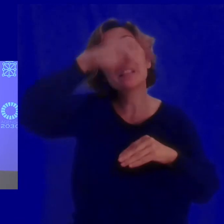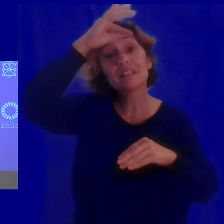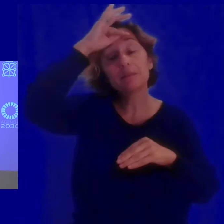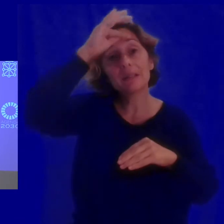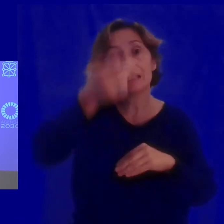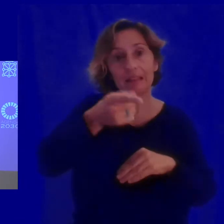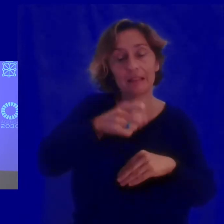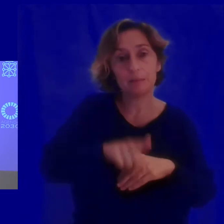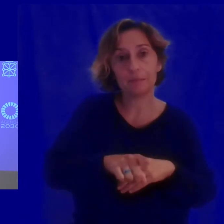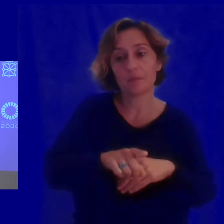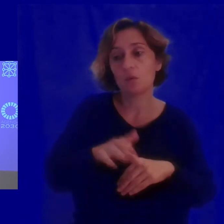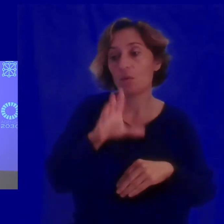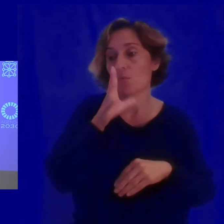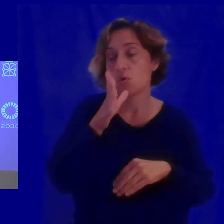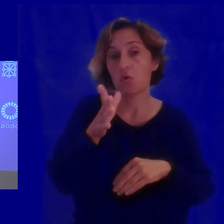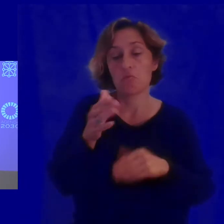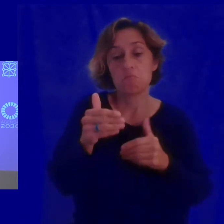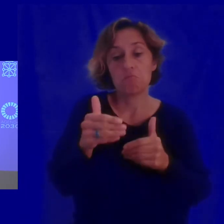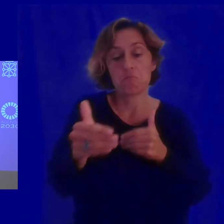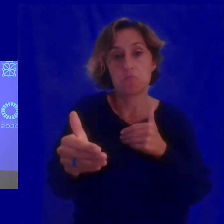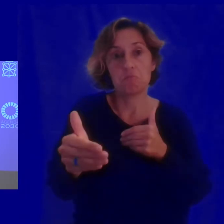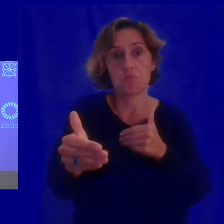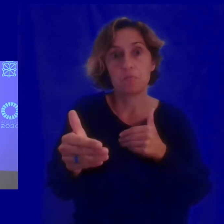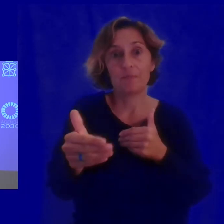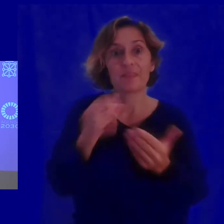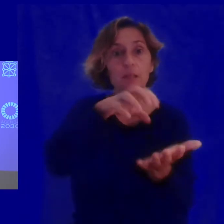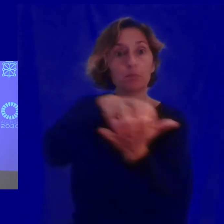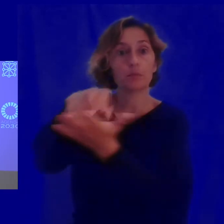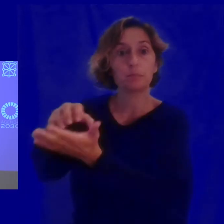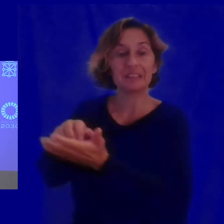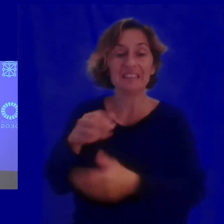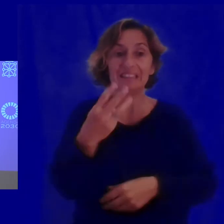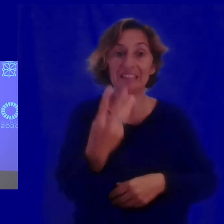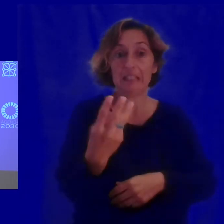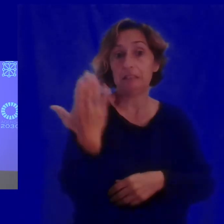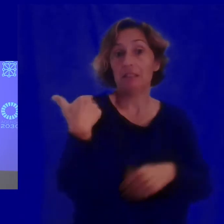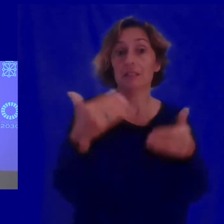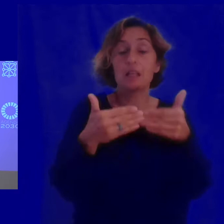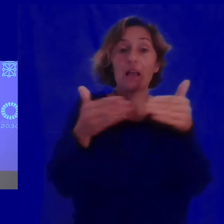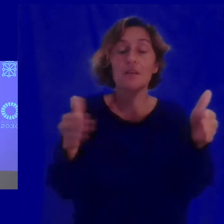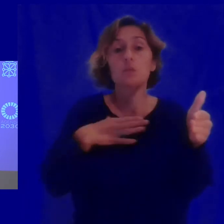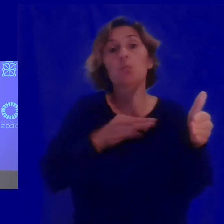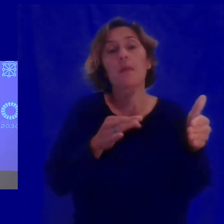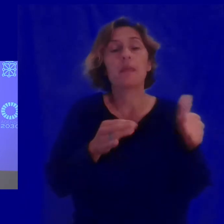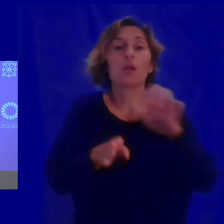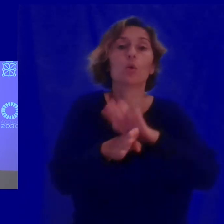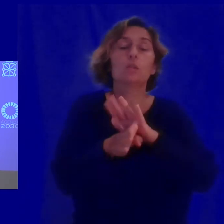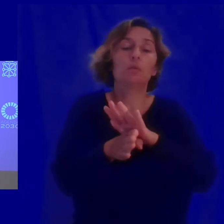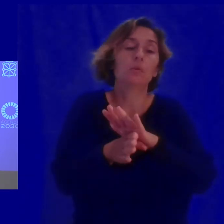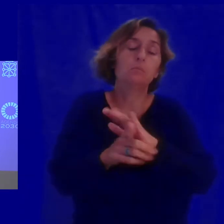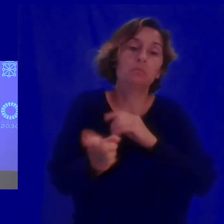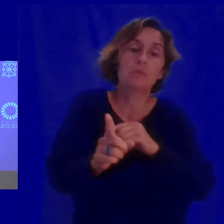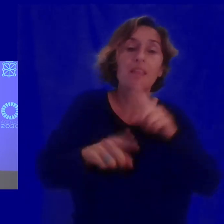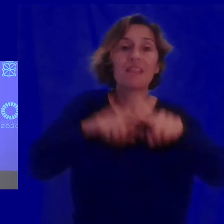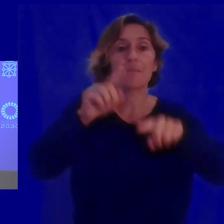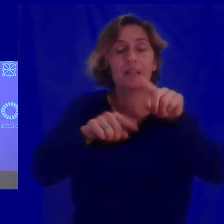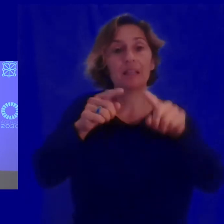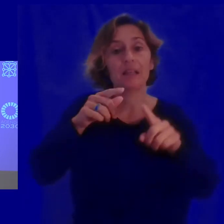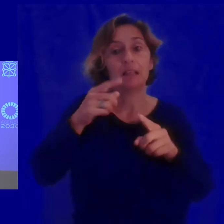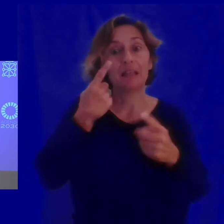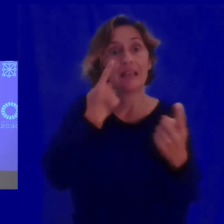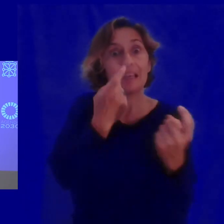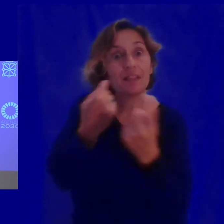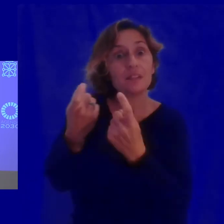la situación, no sean tan necesarios los 3 centros, ya lo veremos según cómo vayamos y viendo también la necesidad